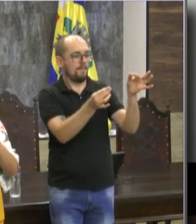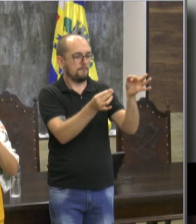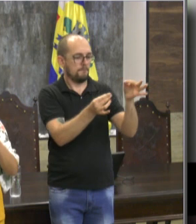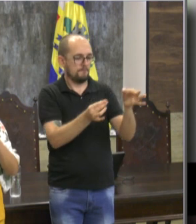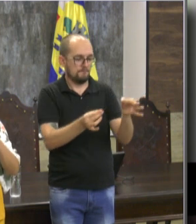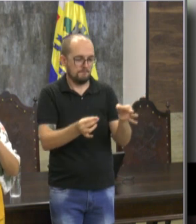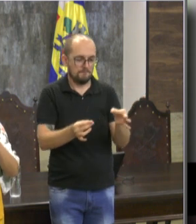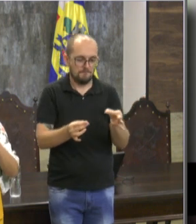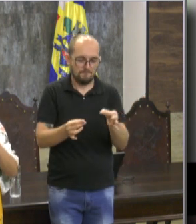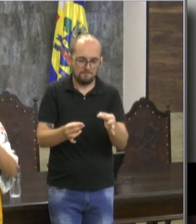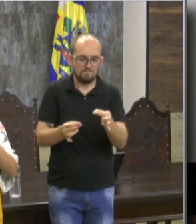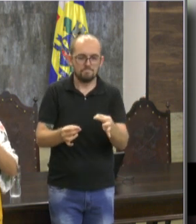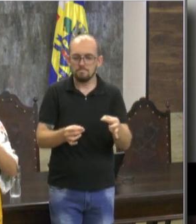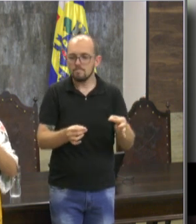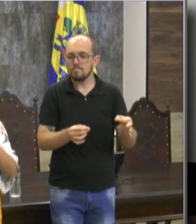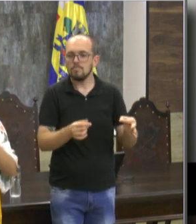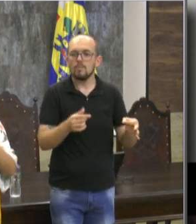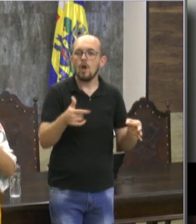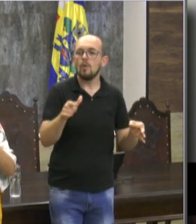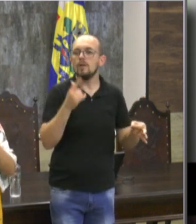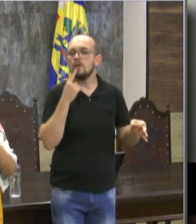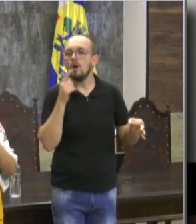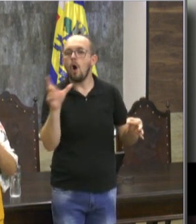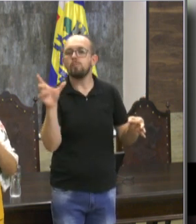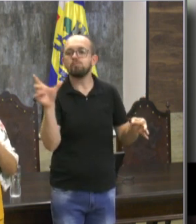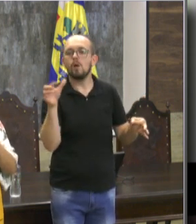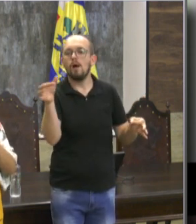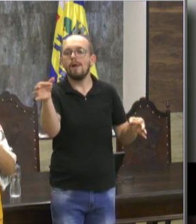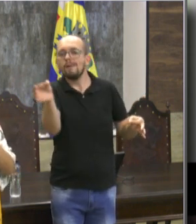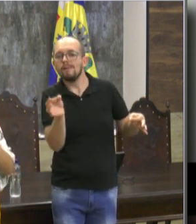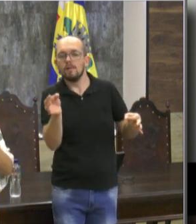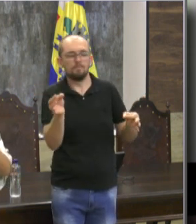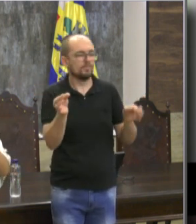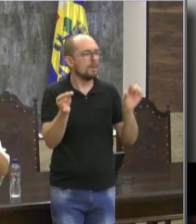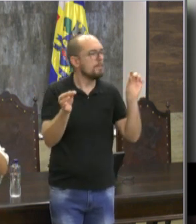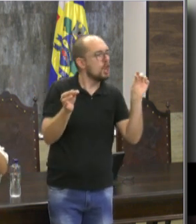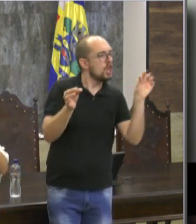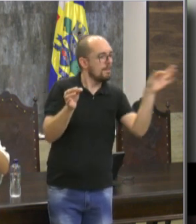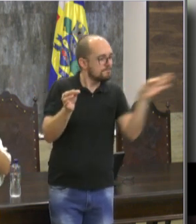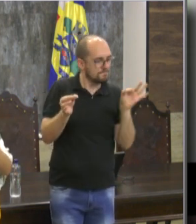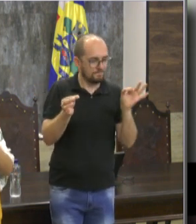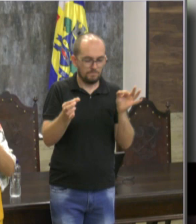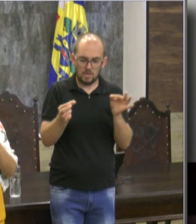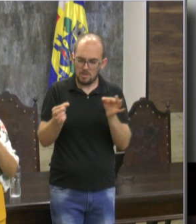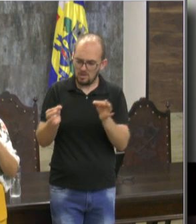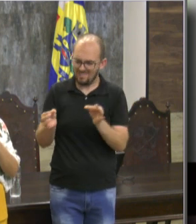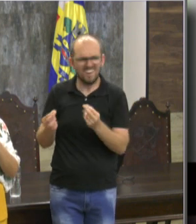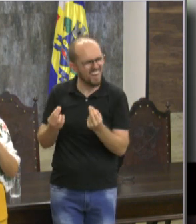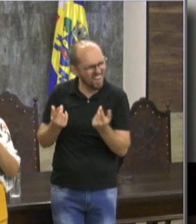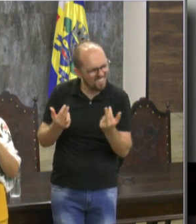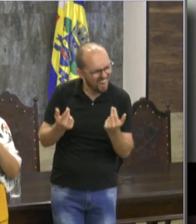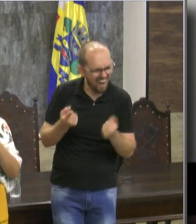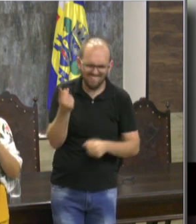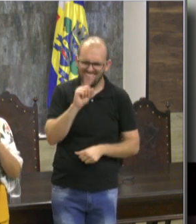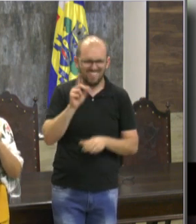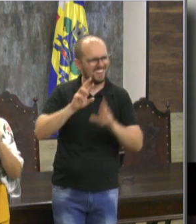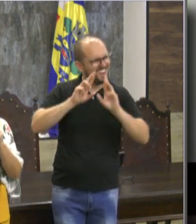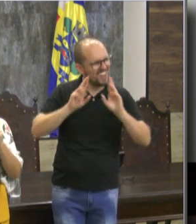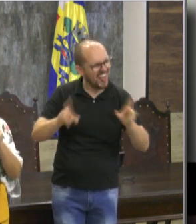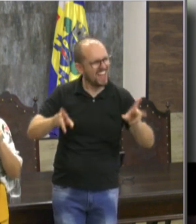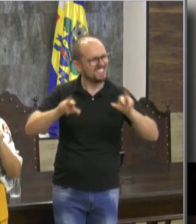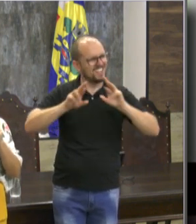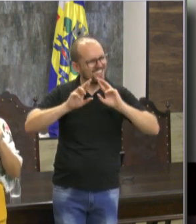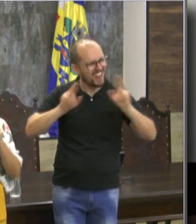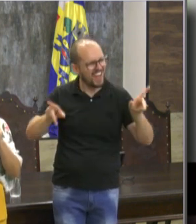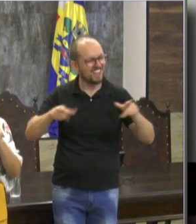ó, e vamos comparar, que tem uma folha bem comprida, tem folha bem pequenininha, enfim, tem uma série de formas de folha, de